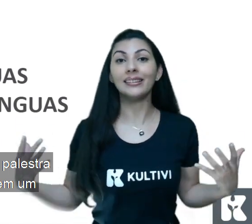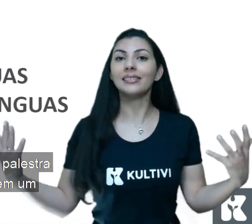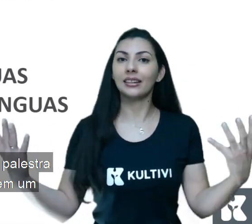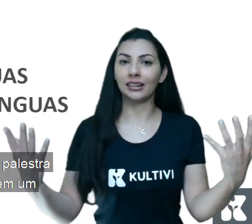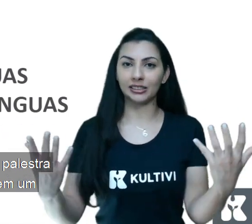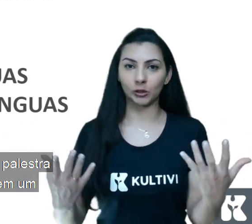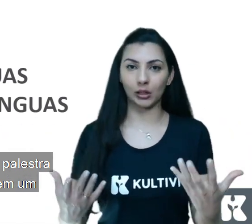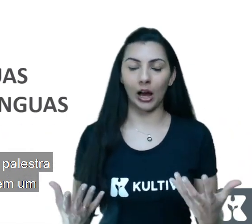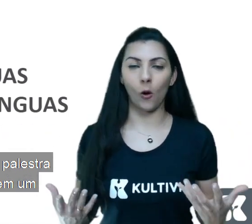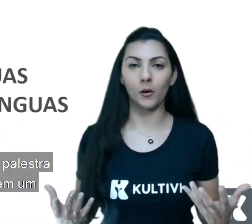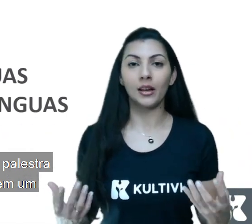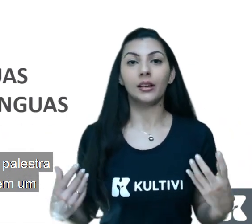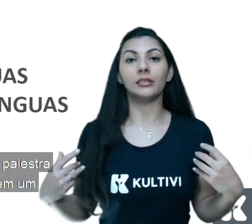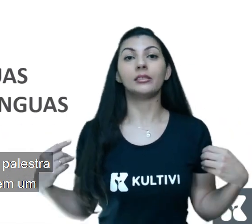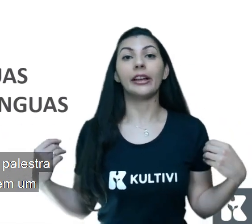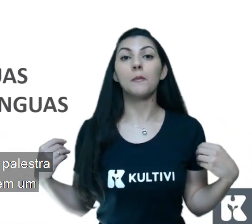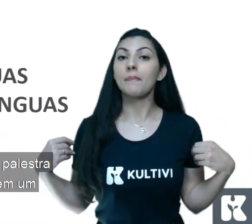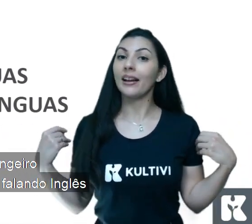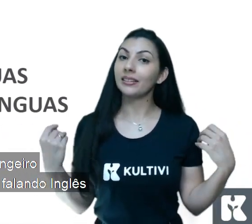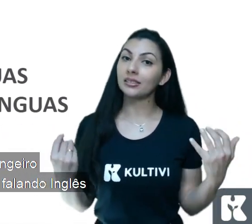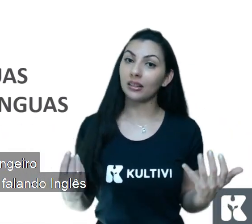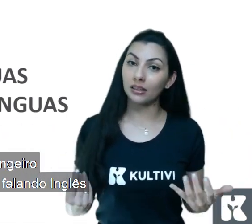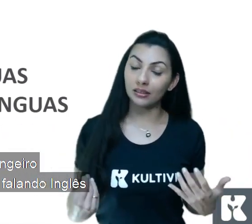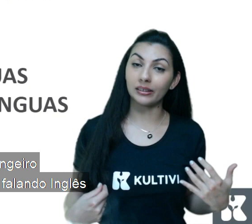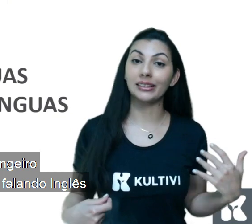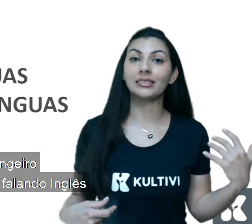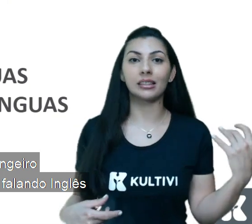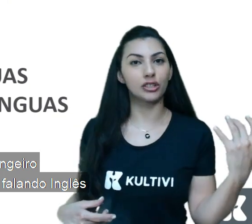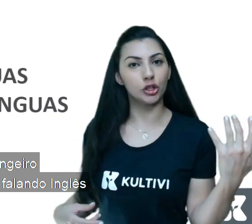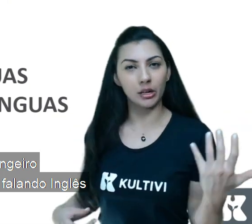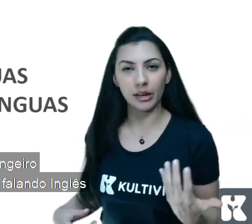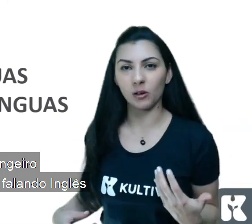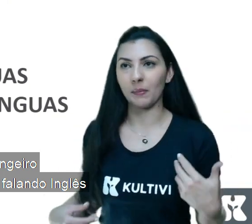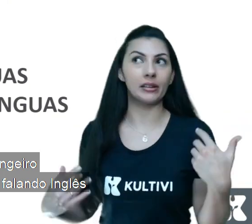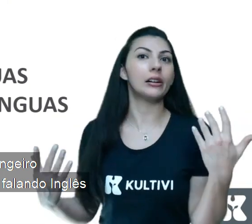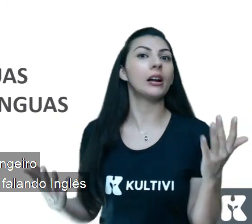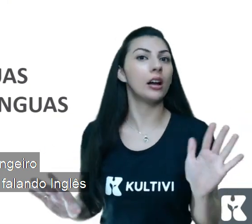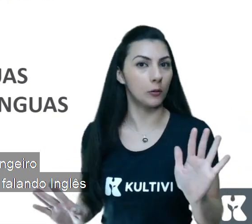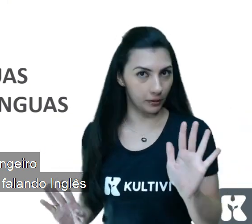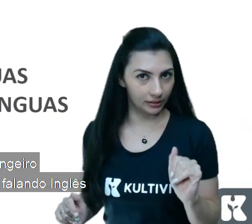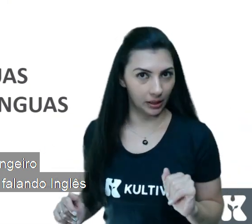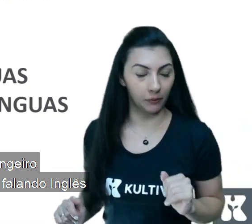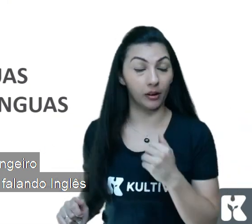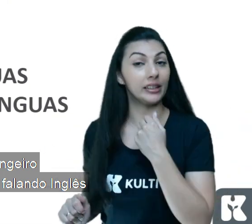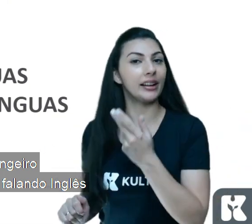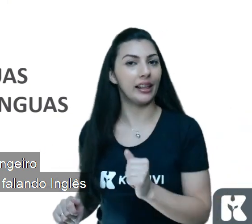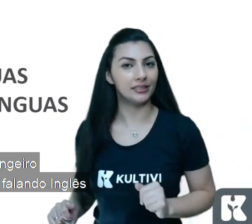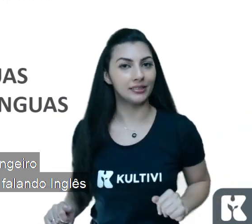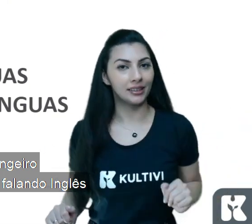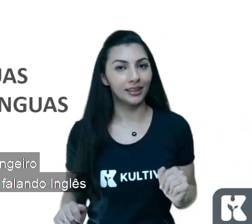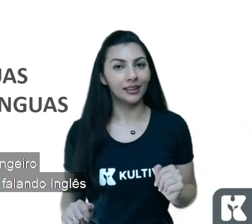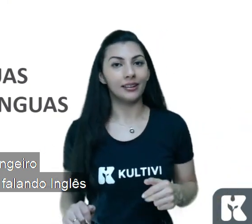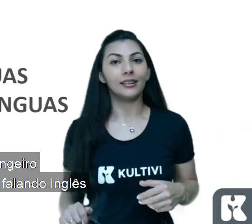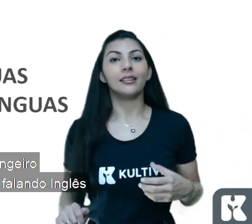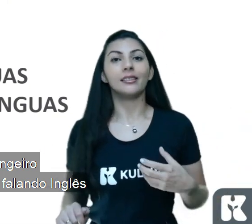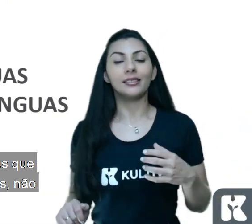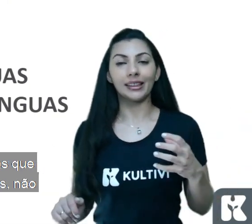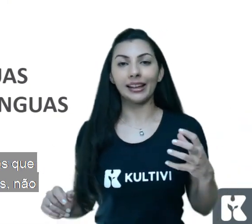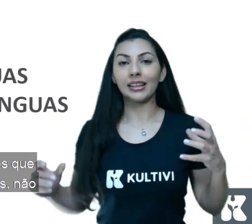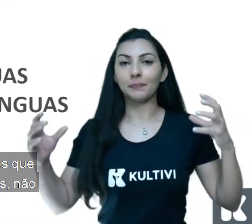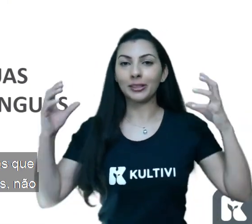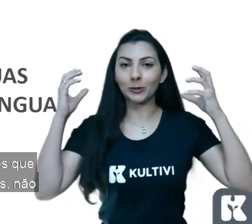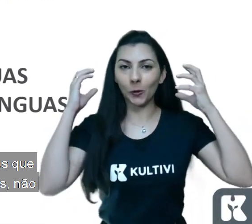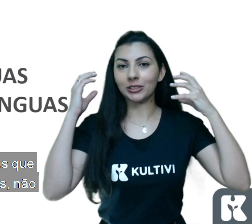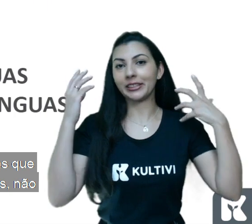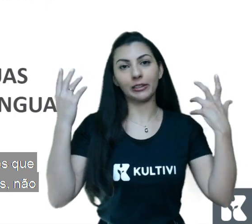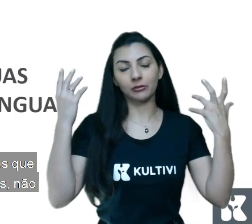palestra internacional e tem um palestrante estrangeiro, americano, por exemplo, falando inglês, e tem